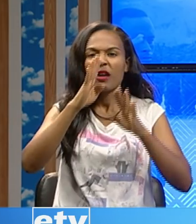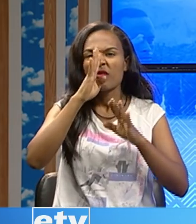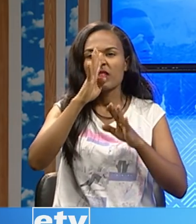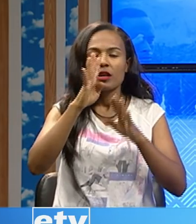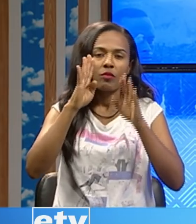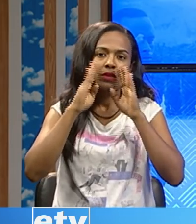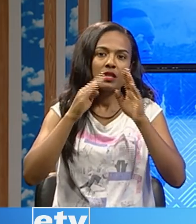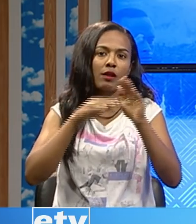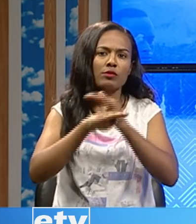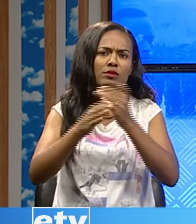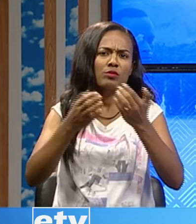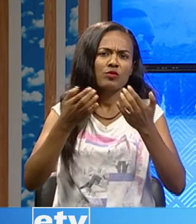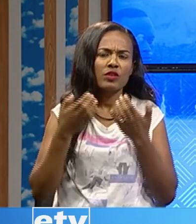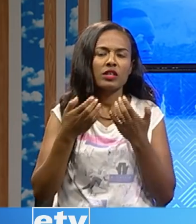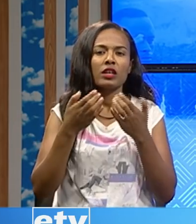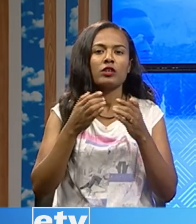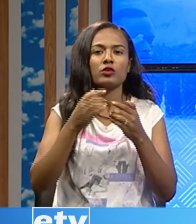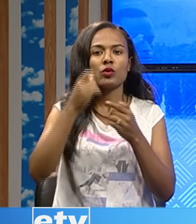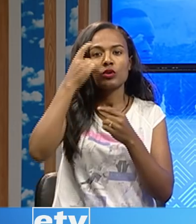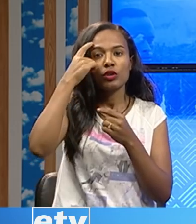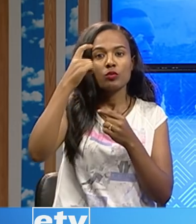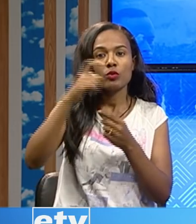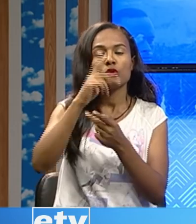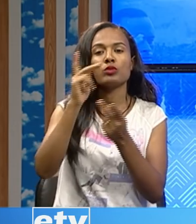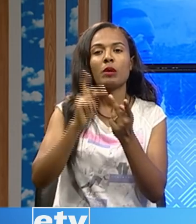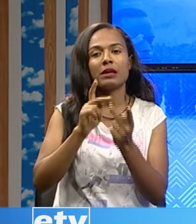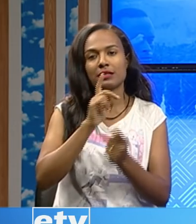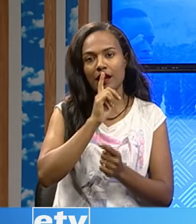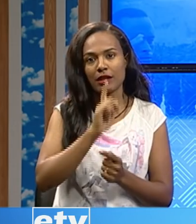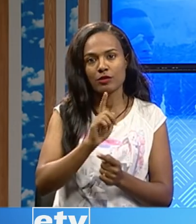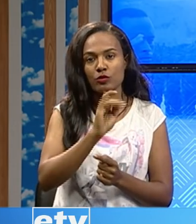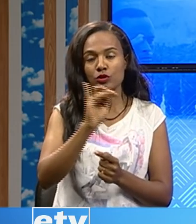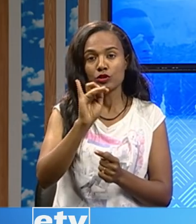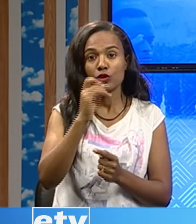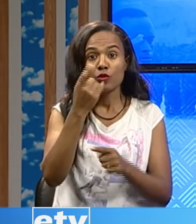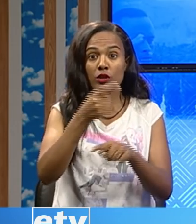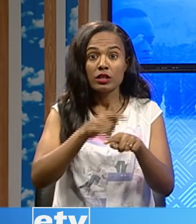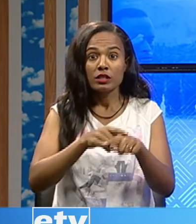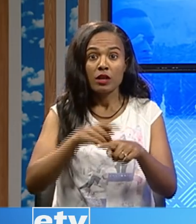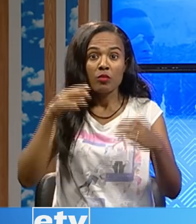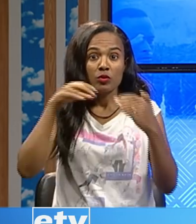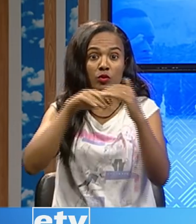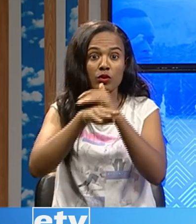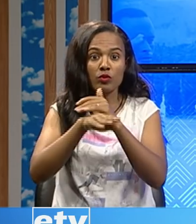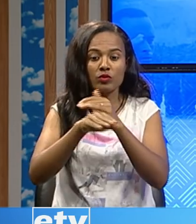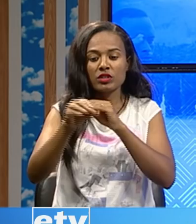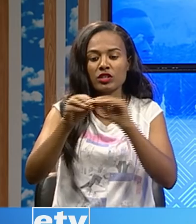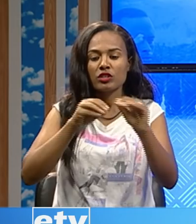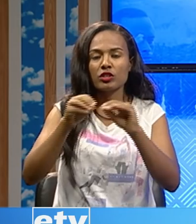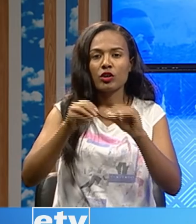በሰላም ውስጥ የምትፈልጋቸውን ትልሞች ማሳካት ነው እንጂ ሁልጊዜ በጦርነት ውስጥ የተሽከረከሩ መኖር አይደለም።